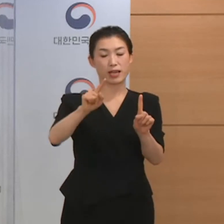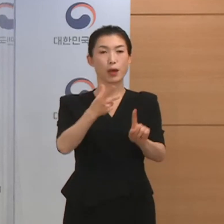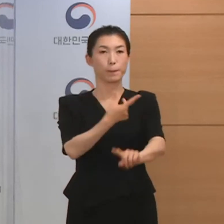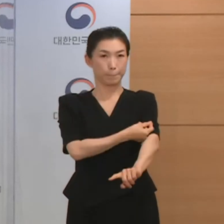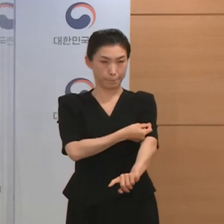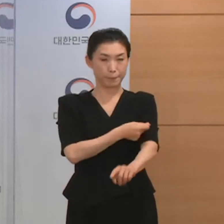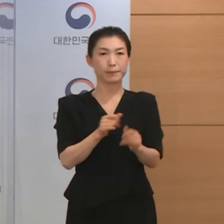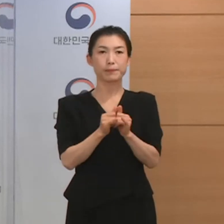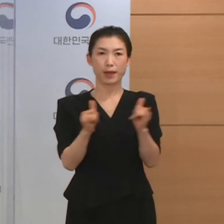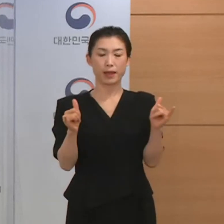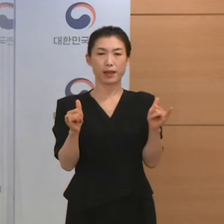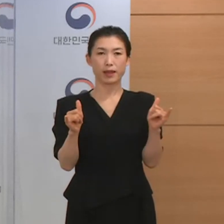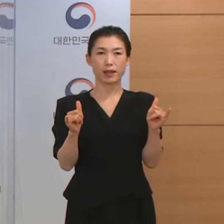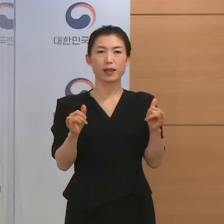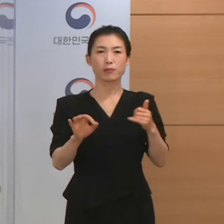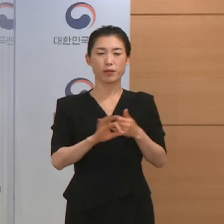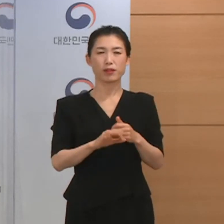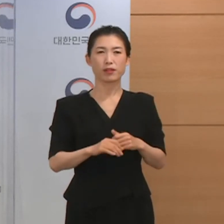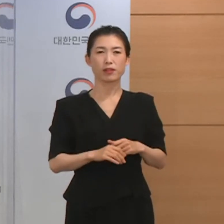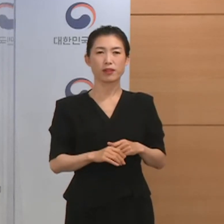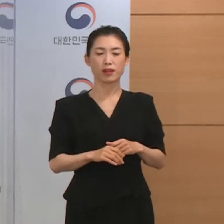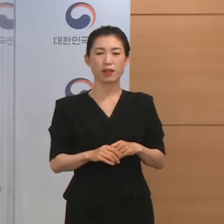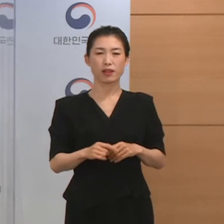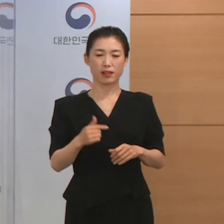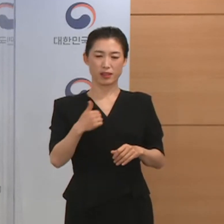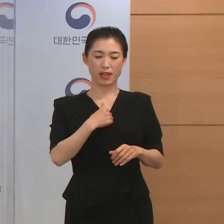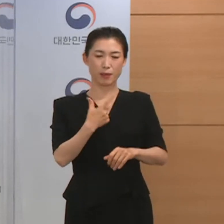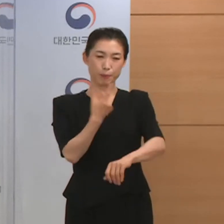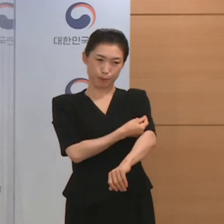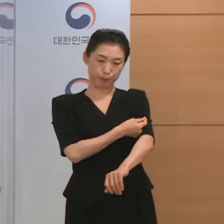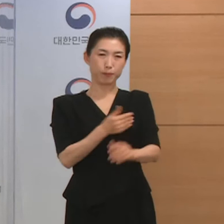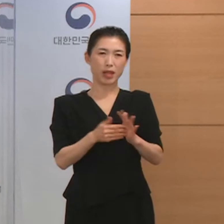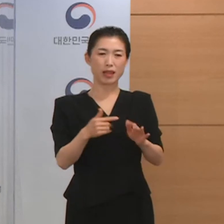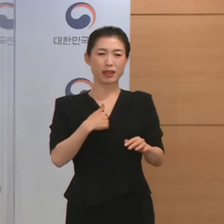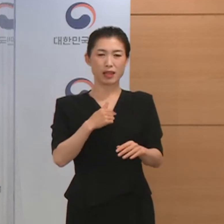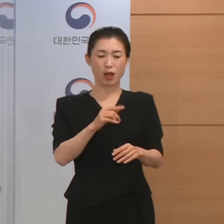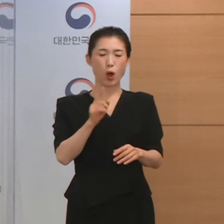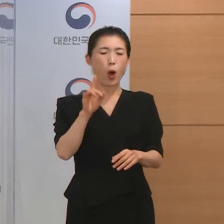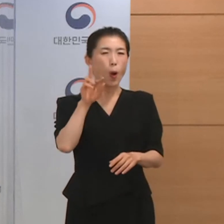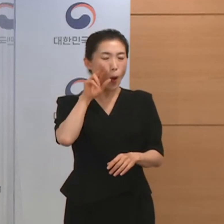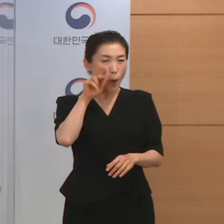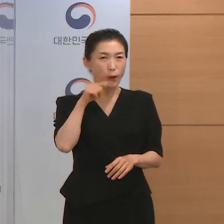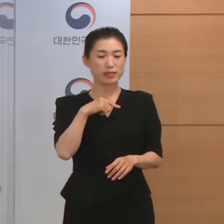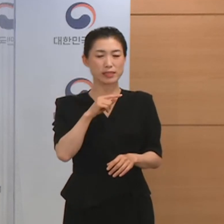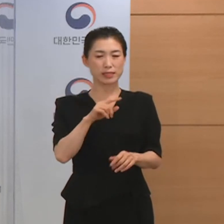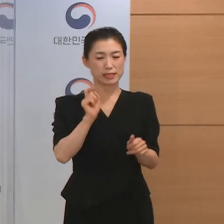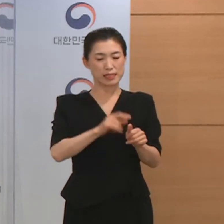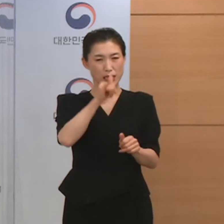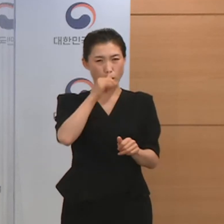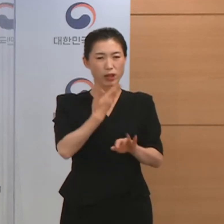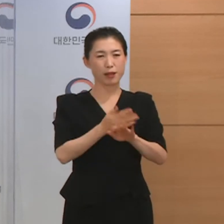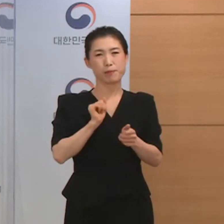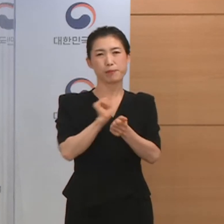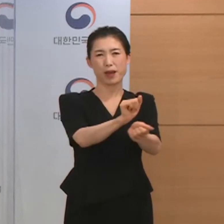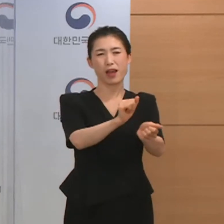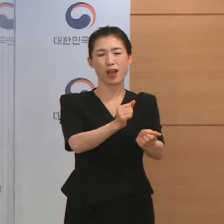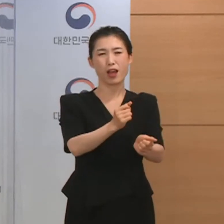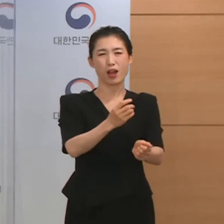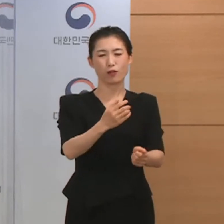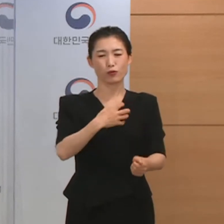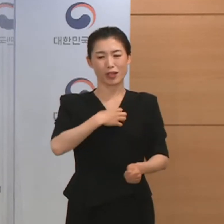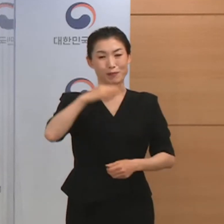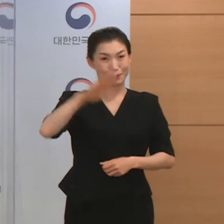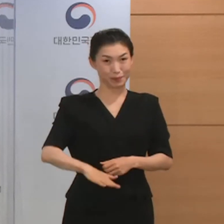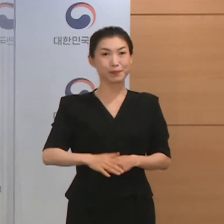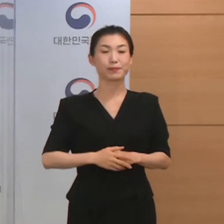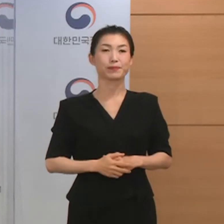예방접종자인 경우에도 타인으로의 전파 가능성도 매우 낮아져 있는 상황이라고 판단을 하고 있습니다. 물론